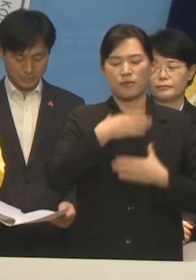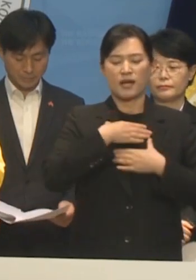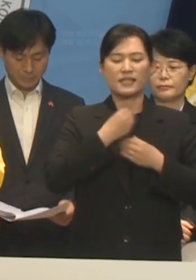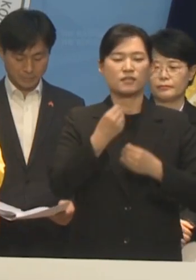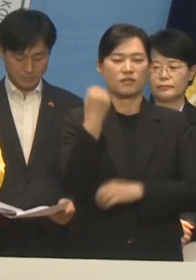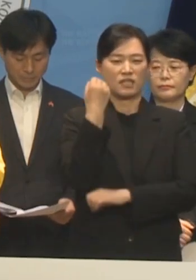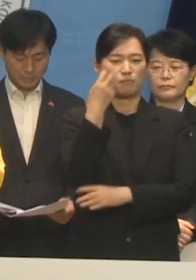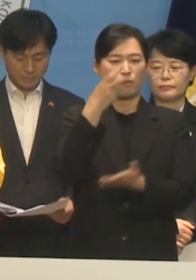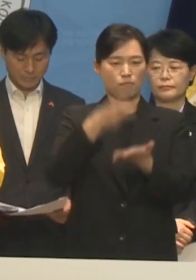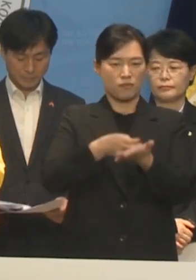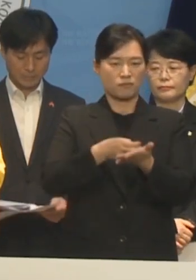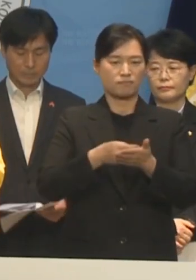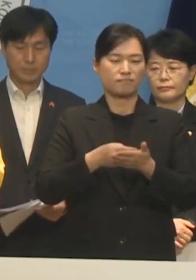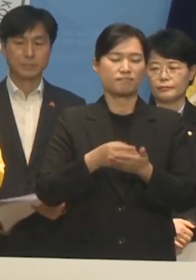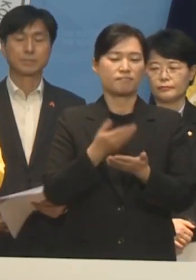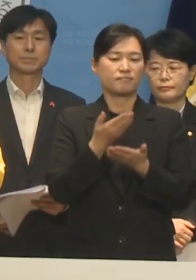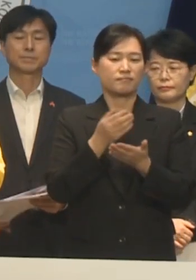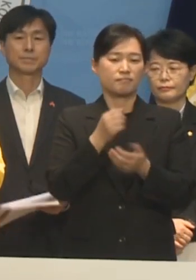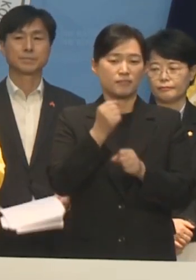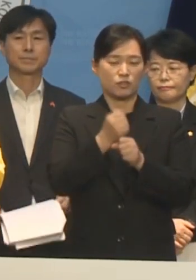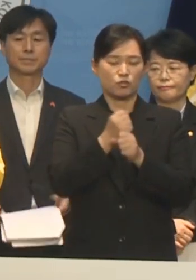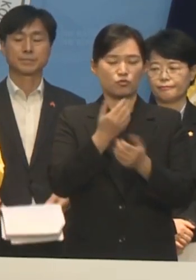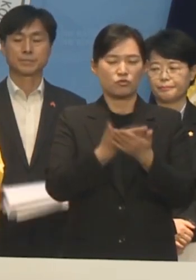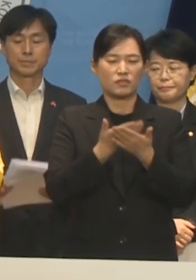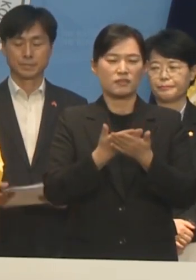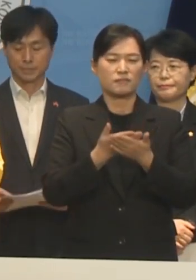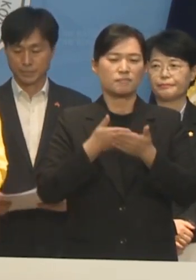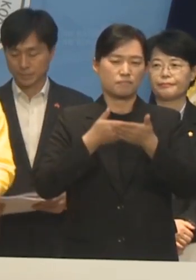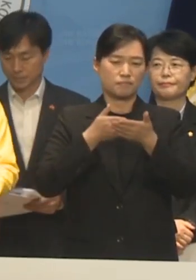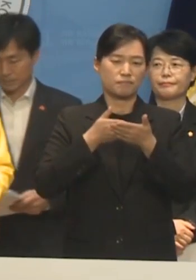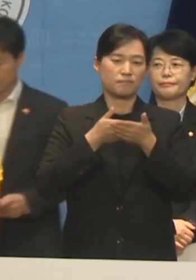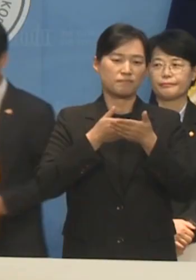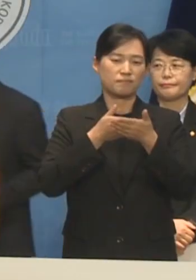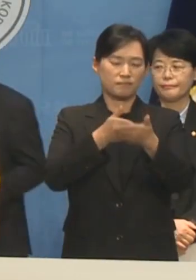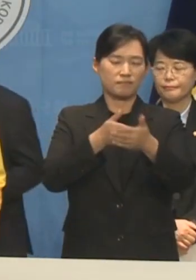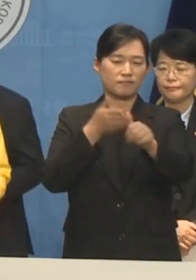생명안전기본법을 제정해 주시기를 간곡히 요청드립니다. 감사합니다.